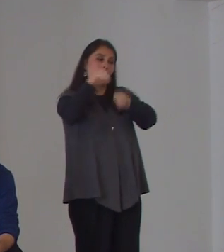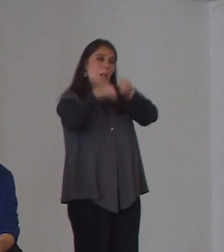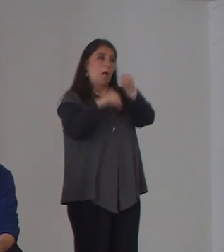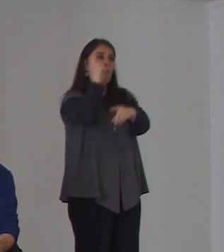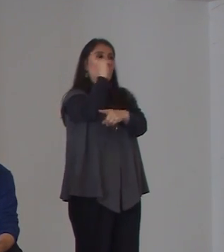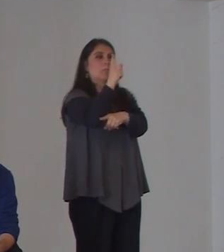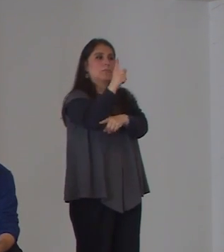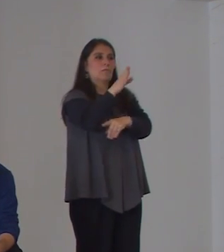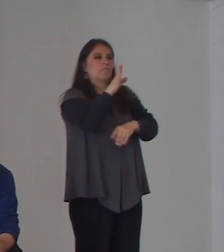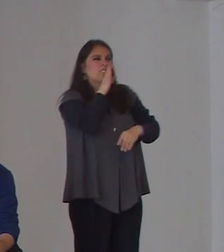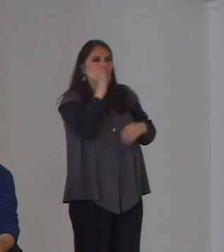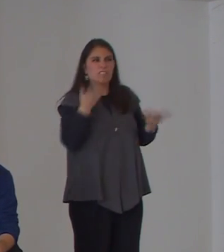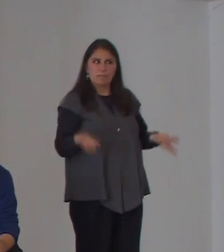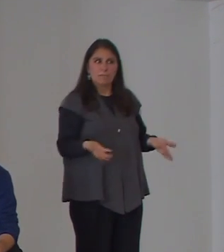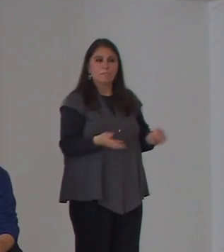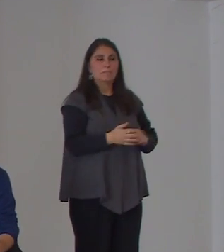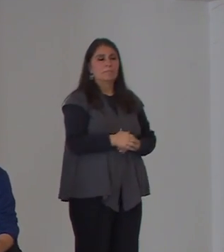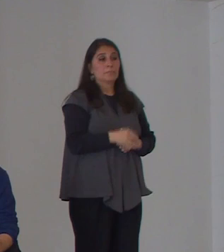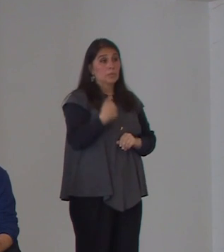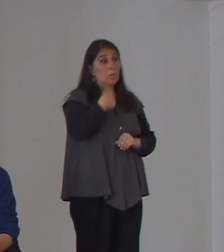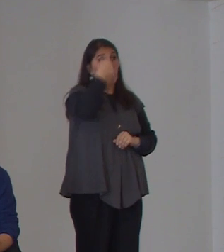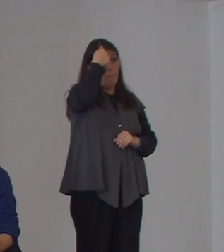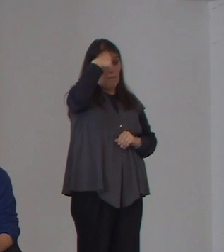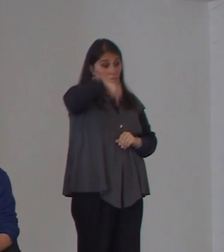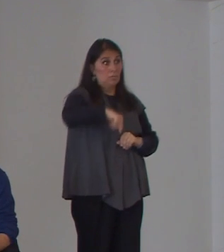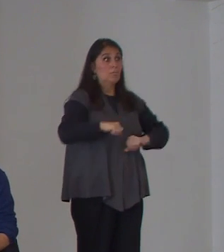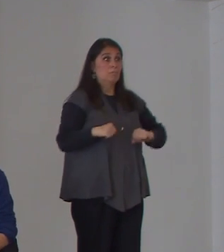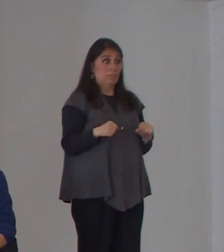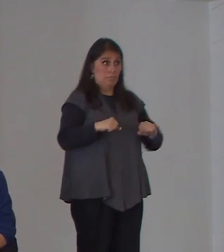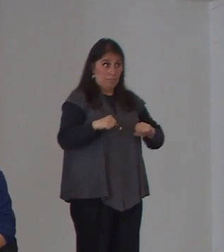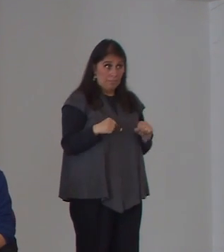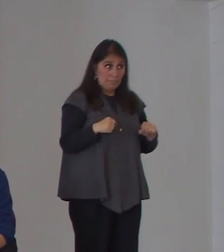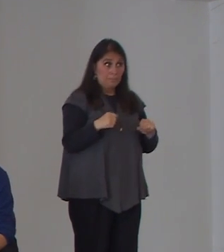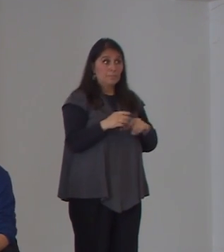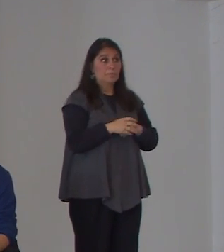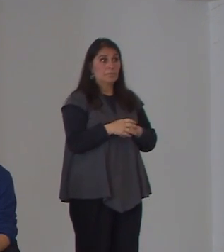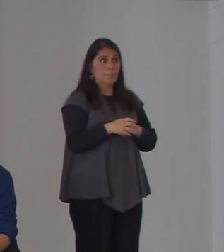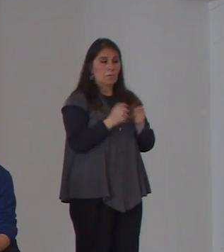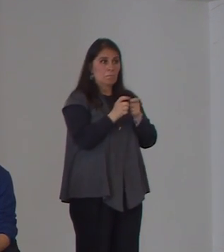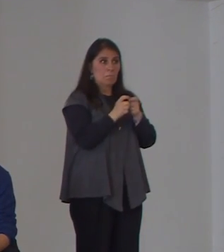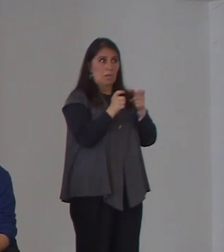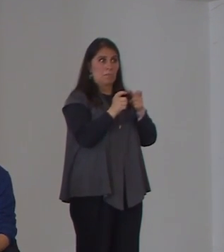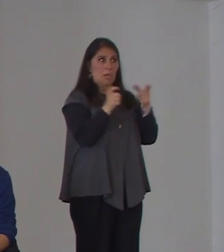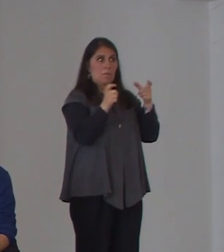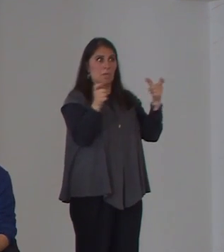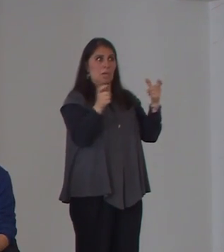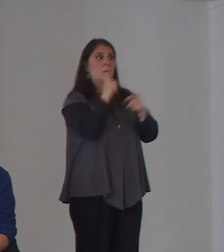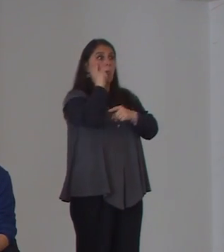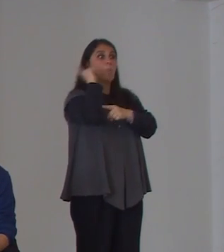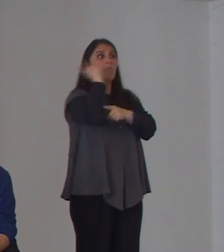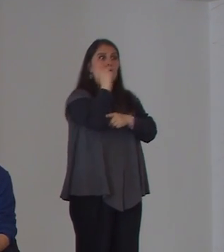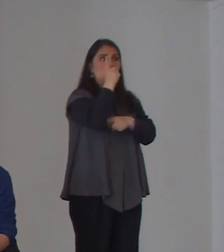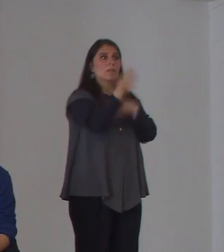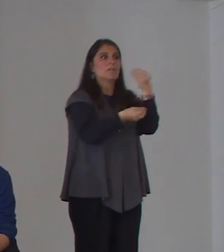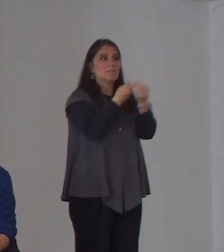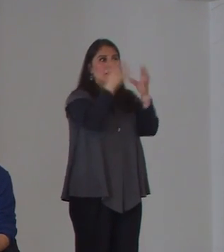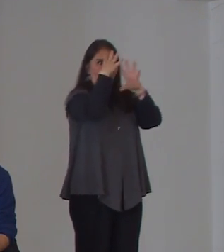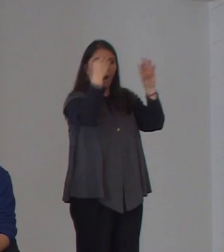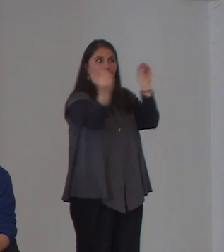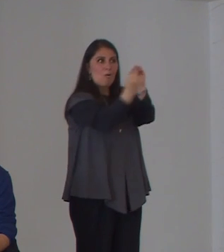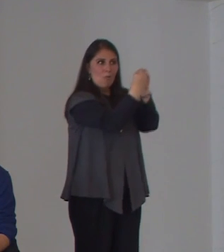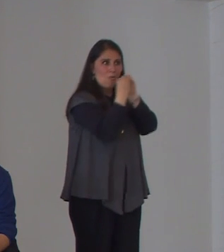yo creo, principalmente a nivel de Bogotá, que se ha ganado mucho. Cada vez más son más las políticas que se hacen de manera